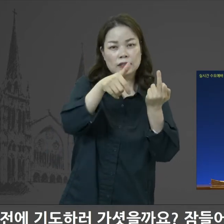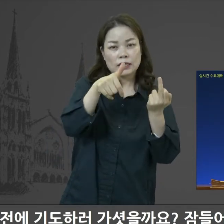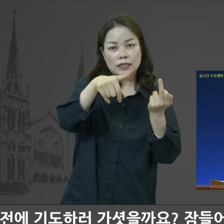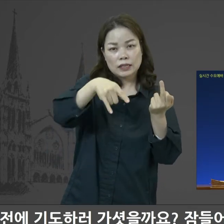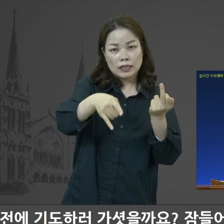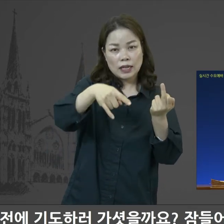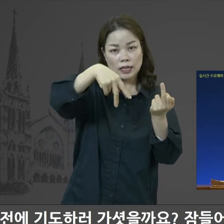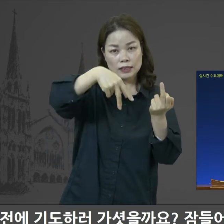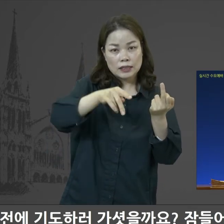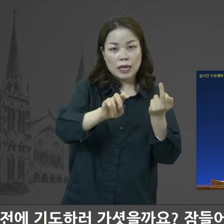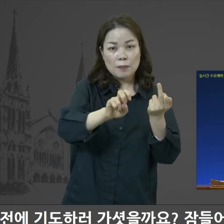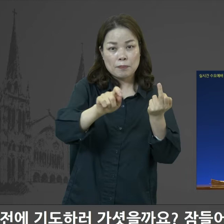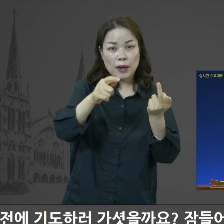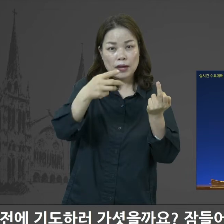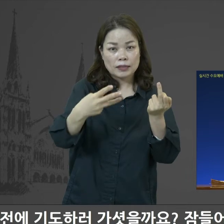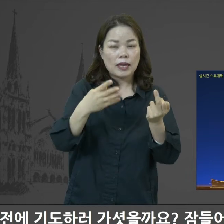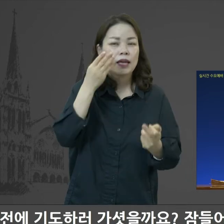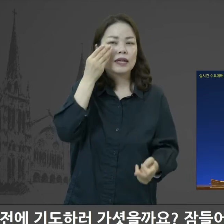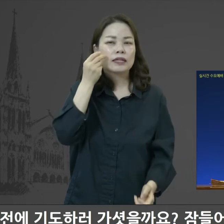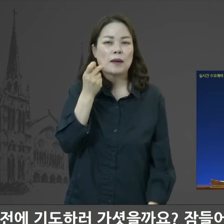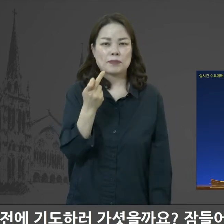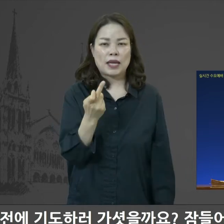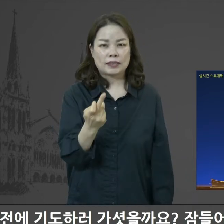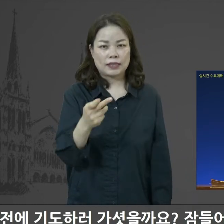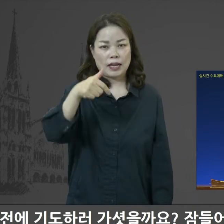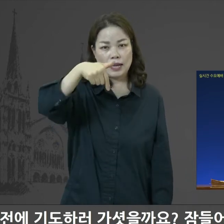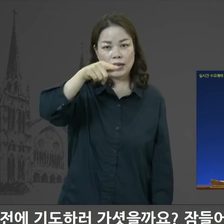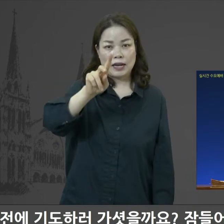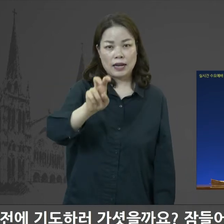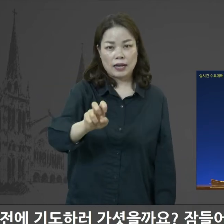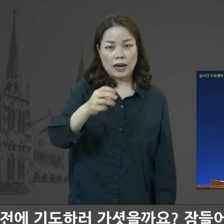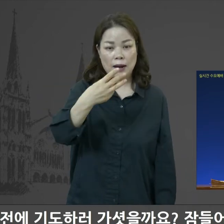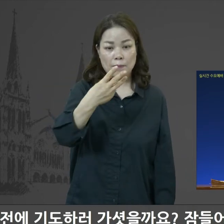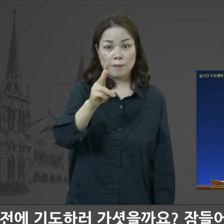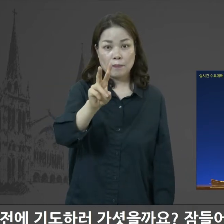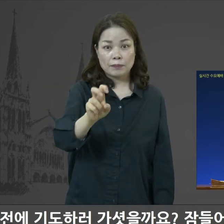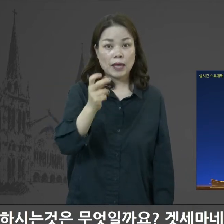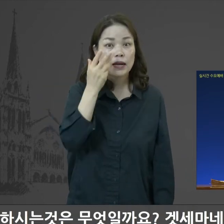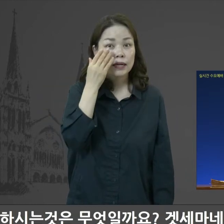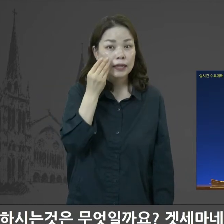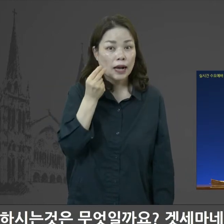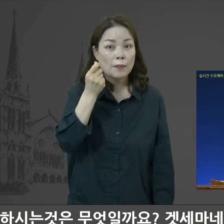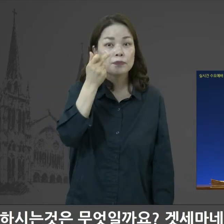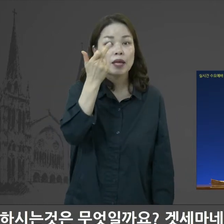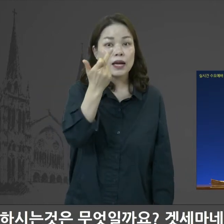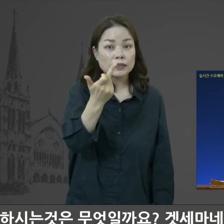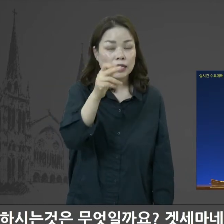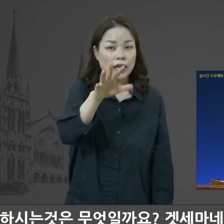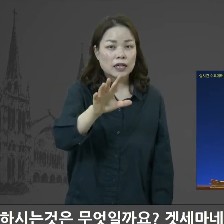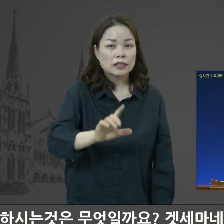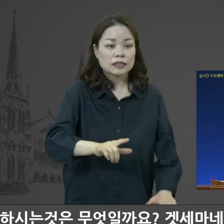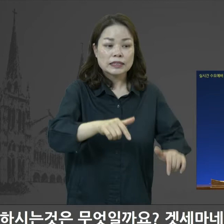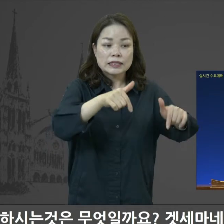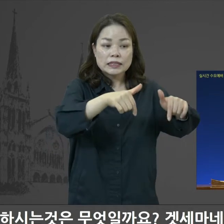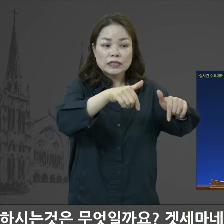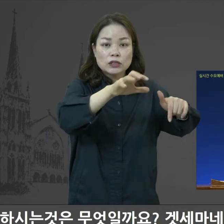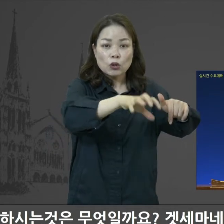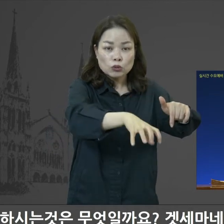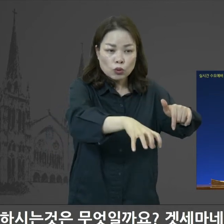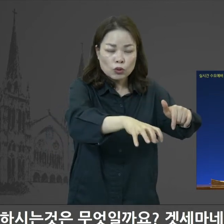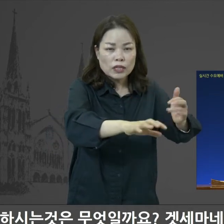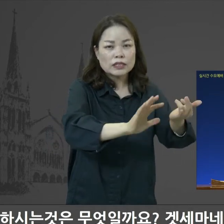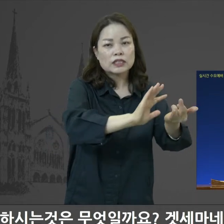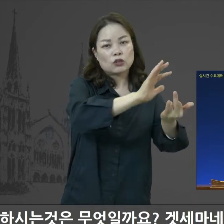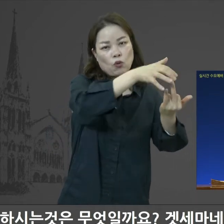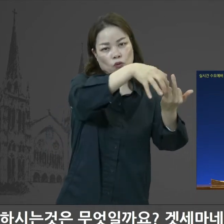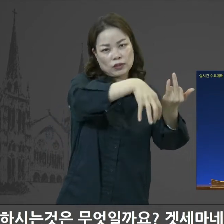참고하면 감람산이라고 되어 있죠. 이렇게 등장하는 이 말씀의 배경은 감람산 서쪽 기슭에 있는 동산인 것